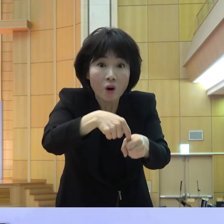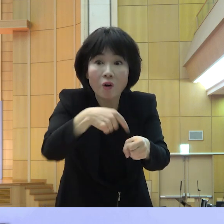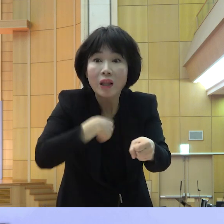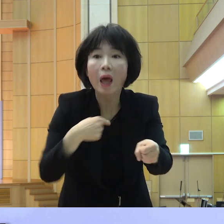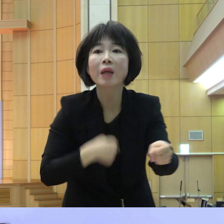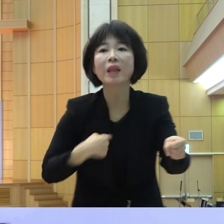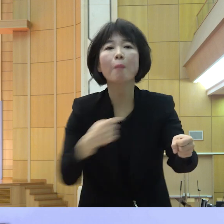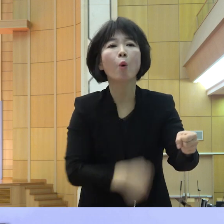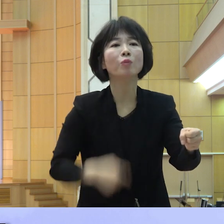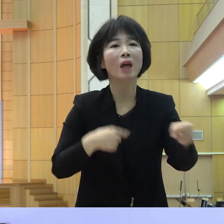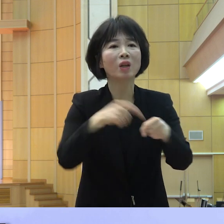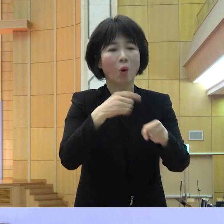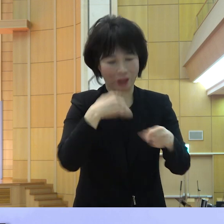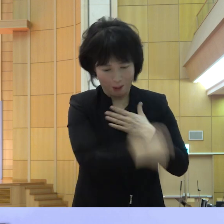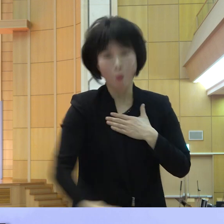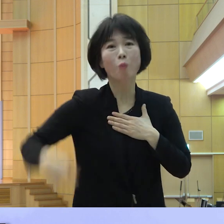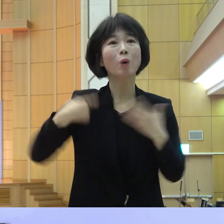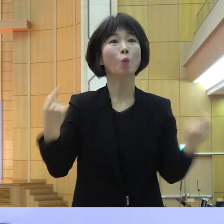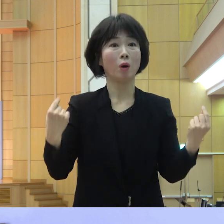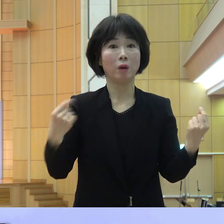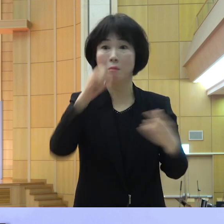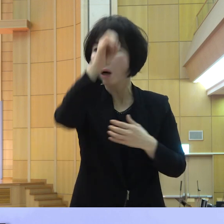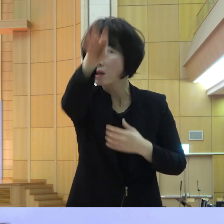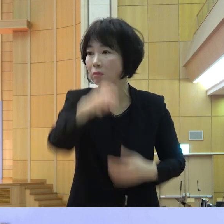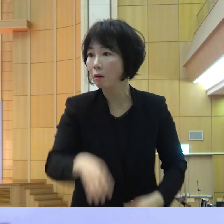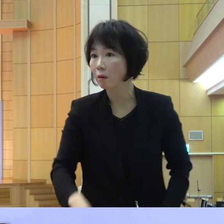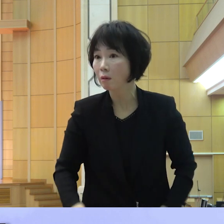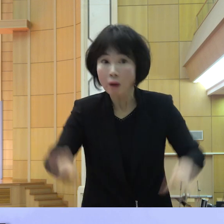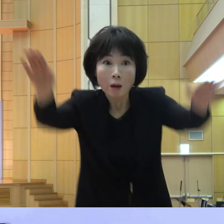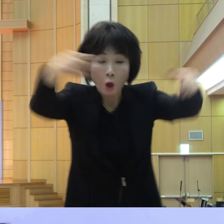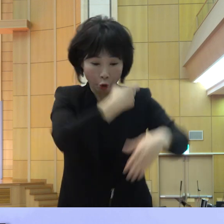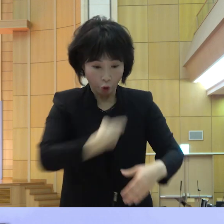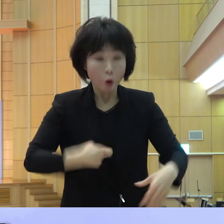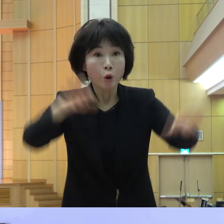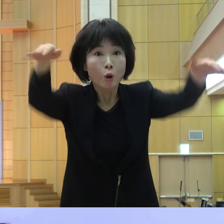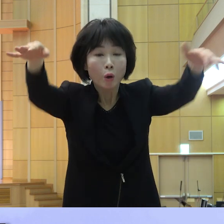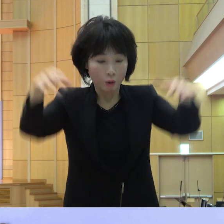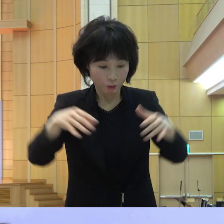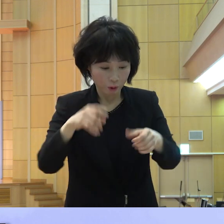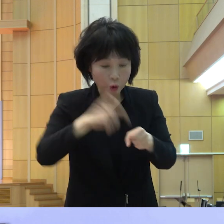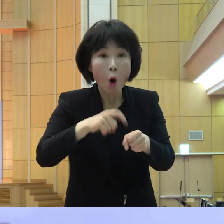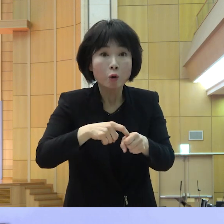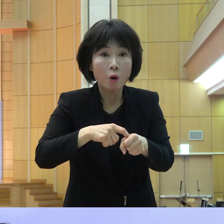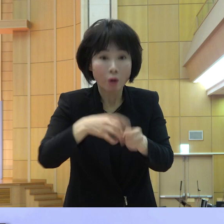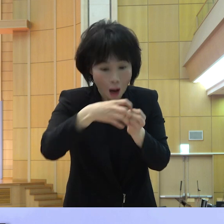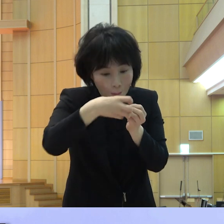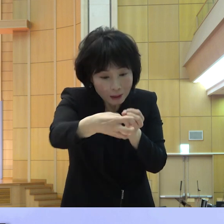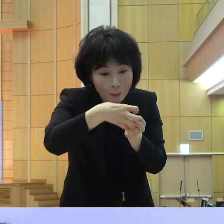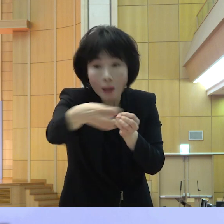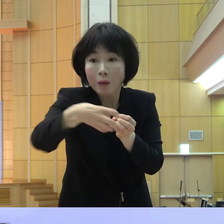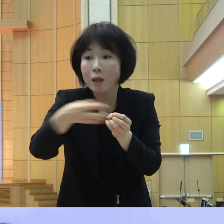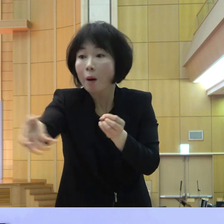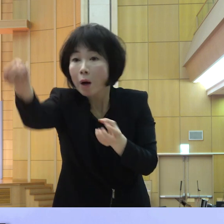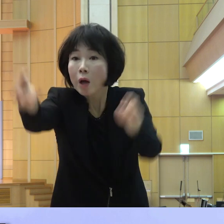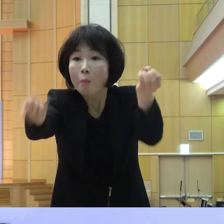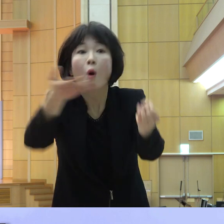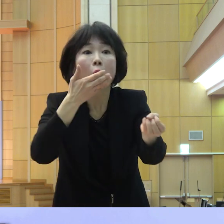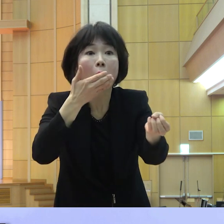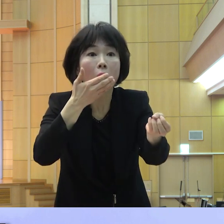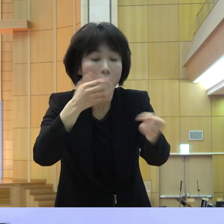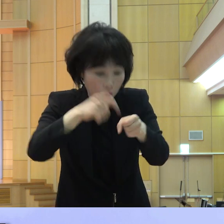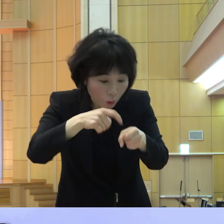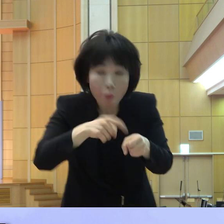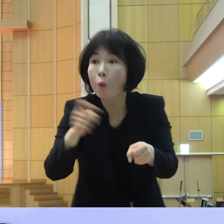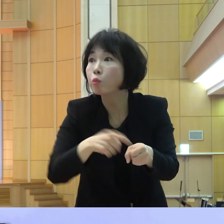그런 의미로 지금 얘기하는 거예요. 떡을 주면서 이게 내 살인 줄 알고 먹어라, 내 살을 먹어야 생명의 떡이라는